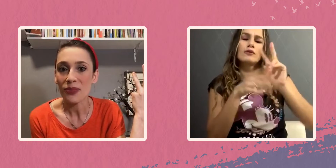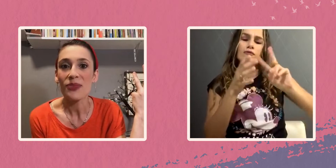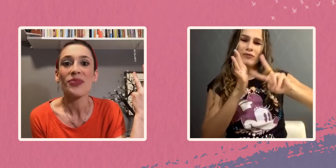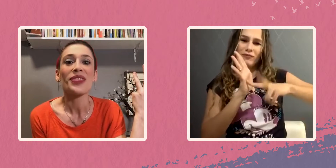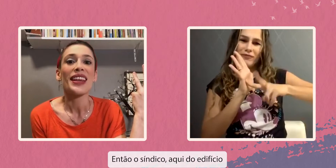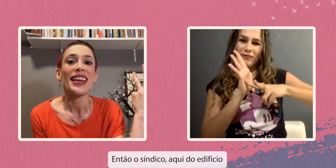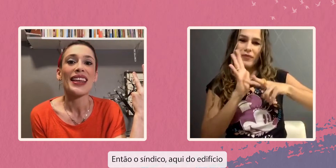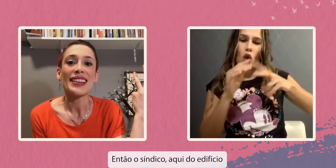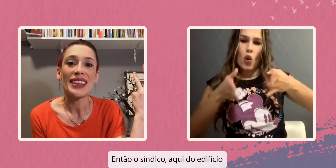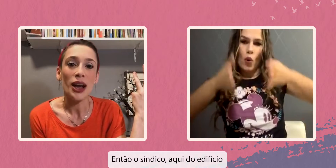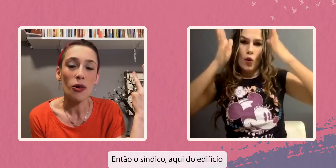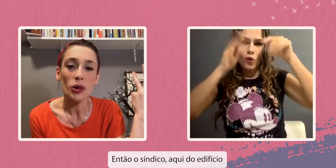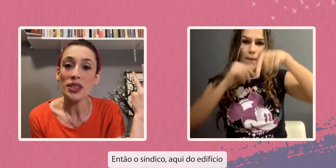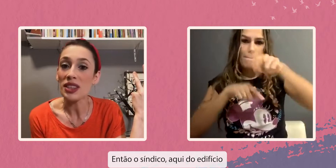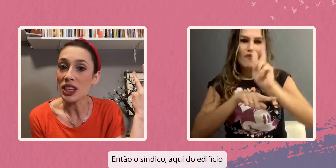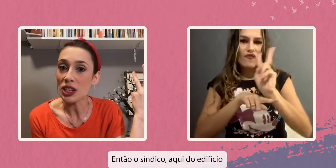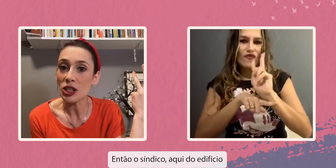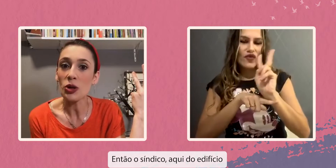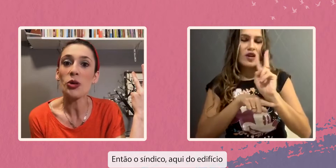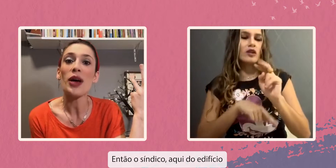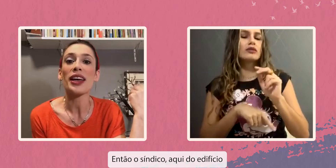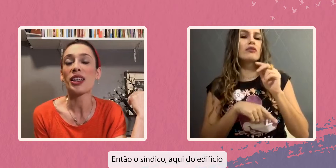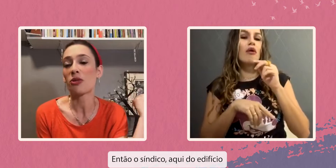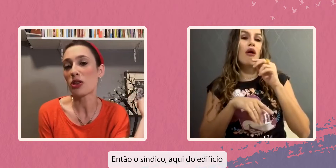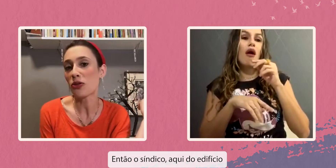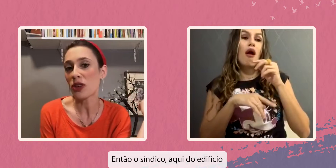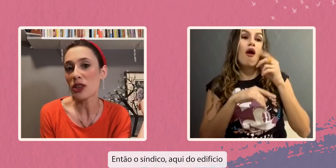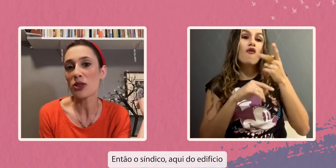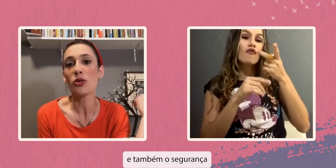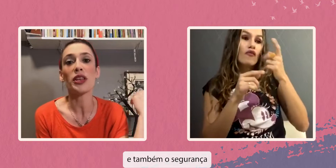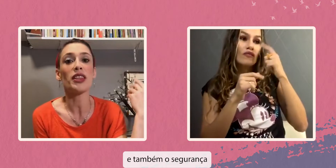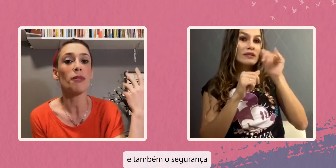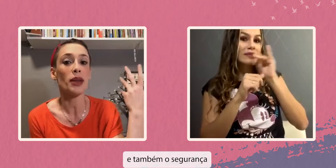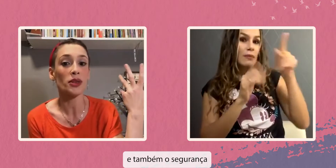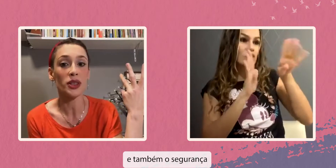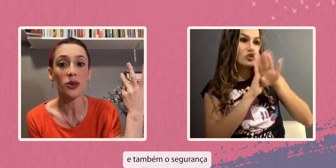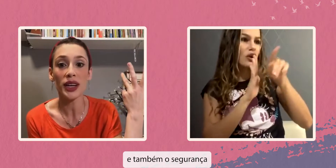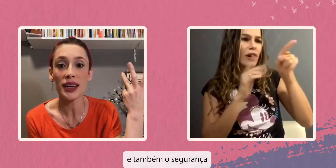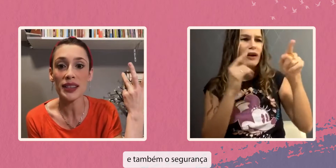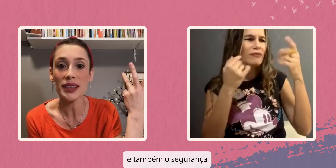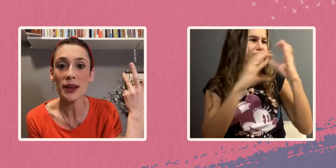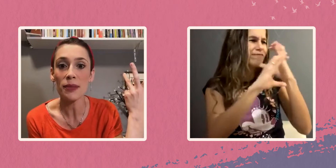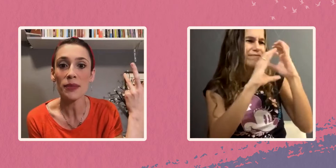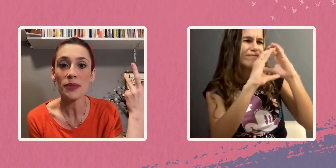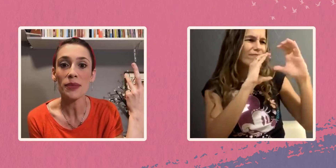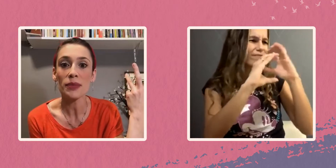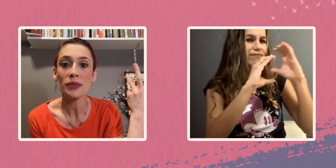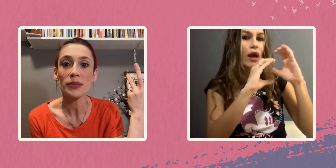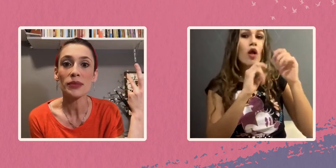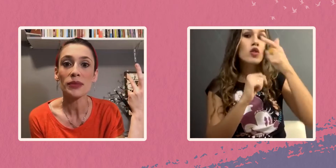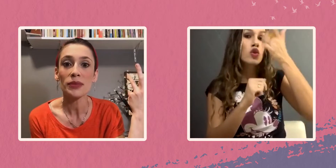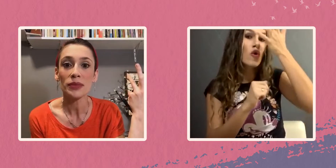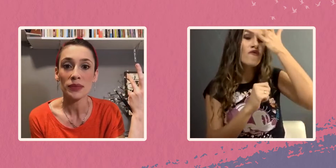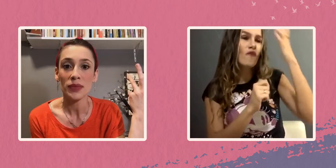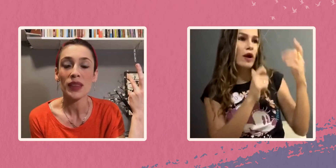WhatsApp. Então, aqui do edifício e também o segurança